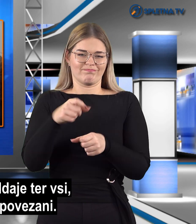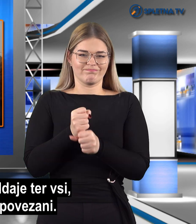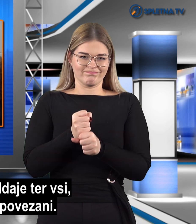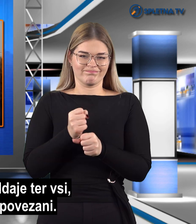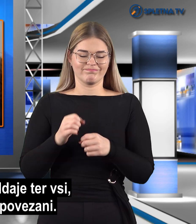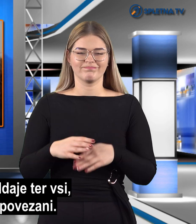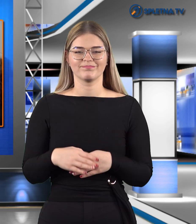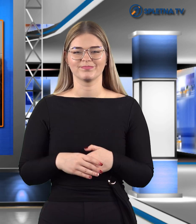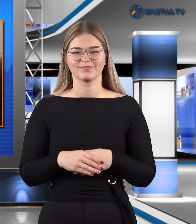povezani.